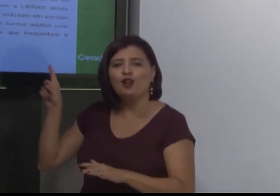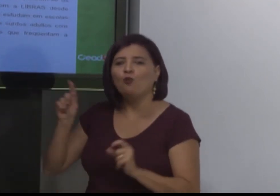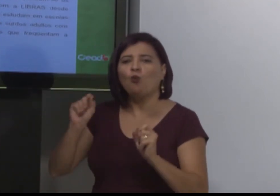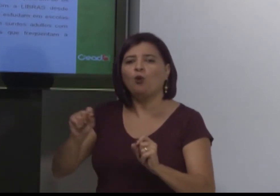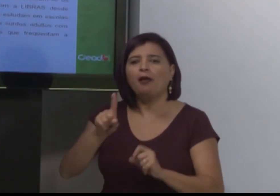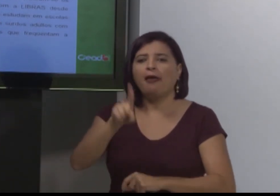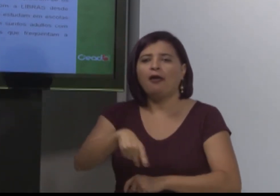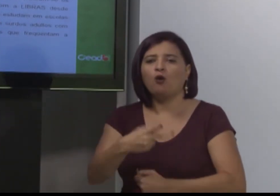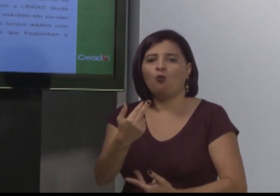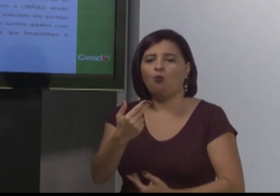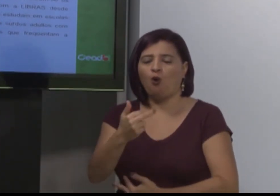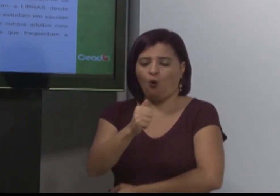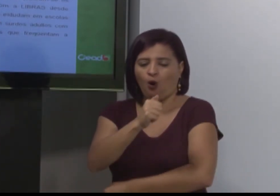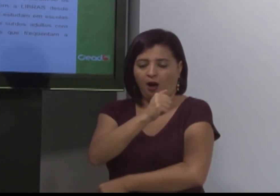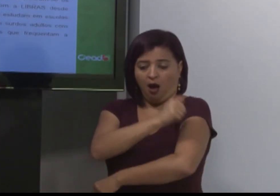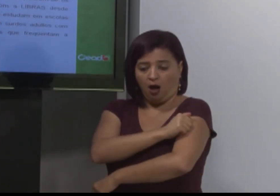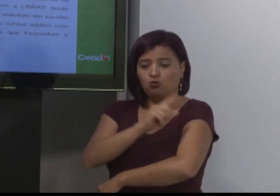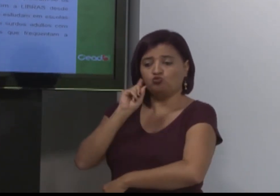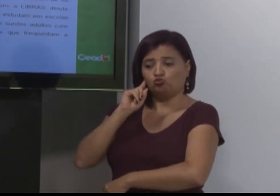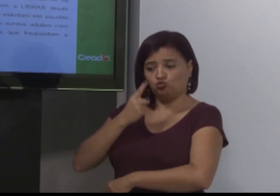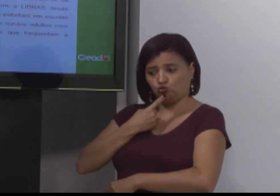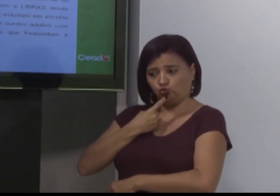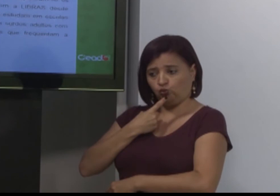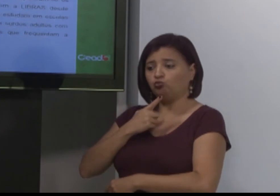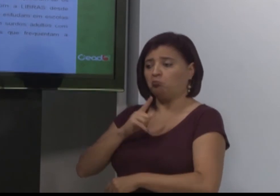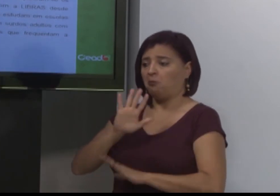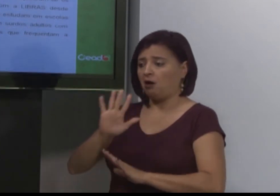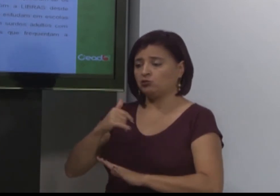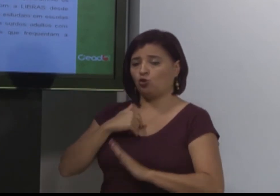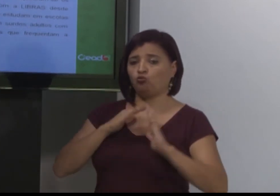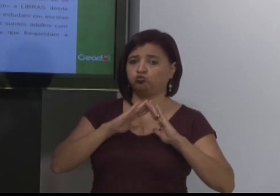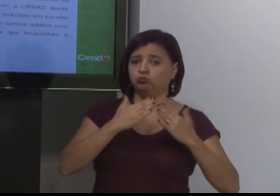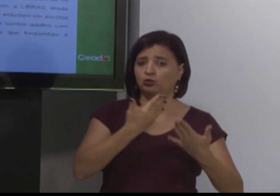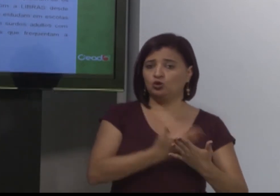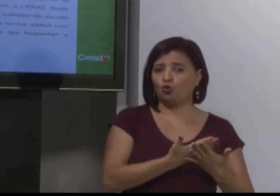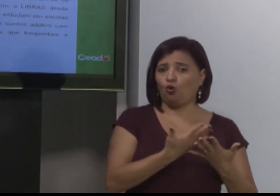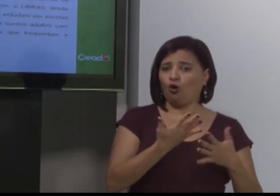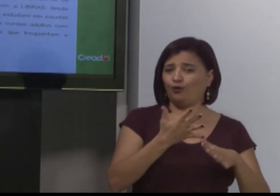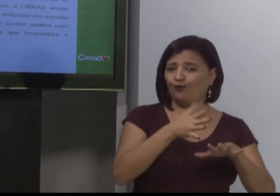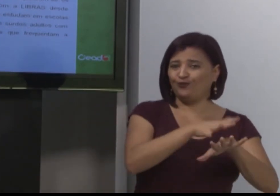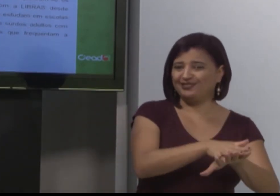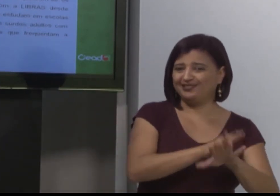Nesse caso, nesse nível, ele já tem contato com essa comunidade.